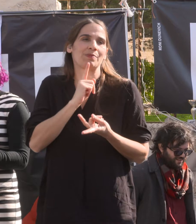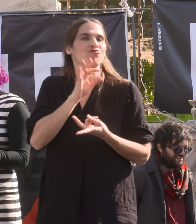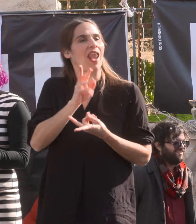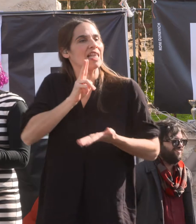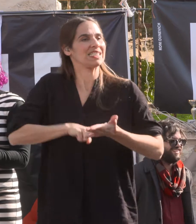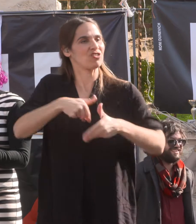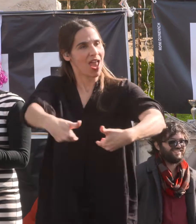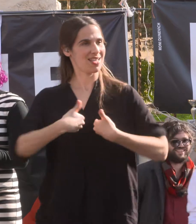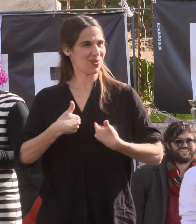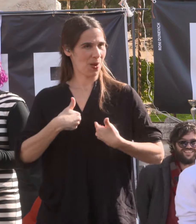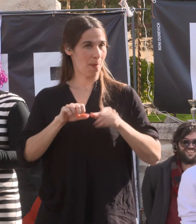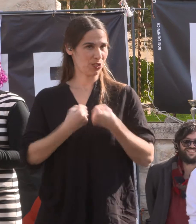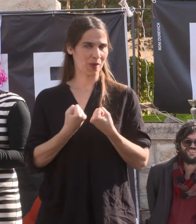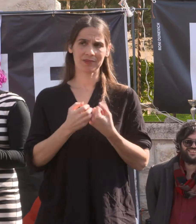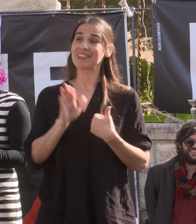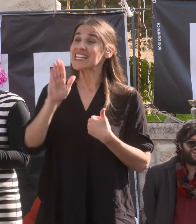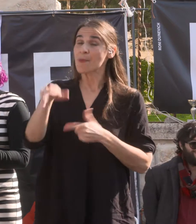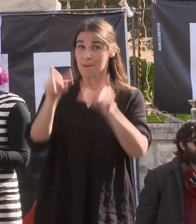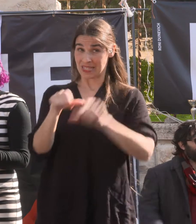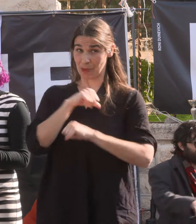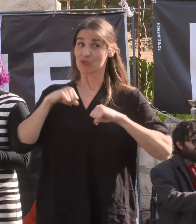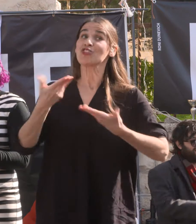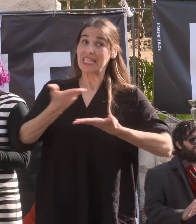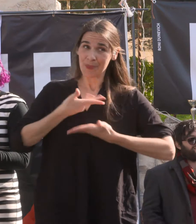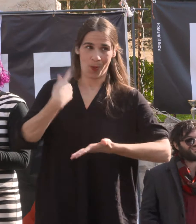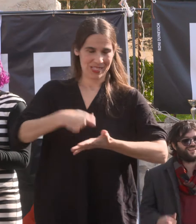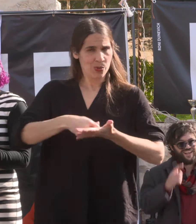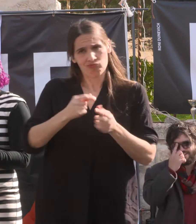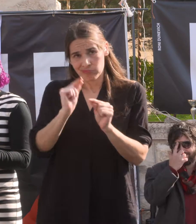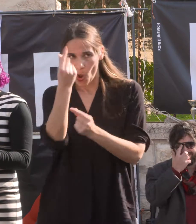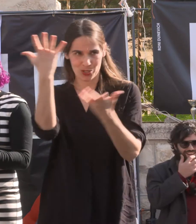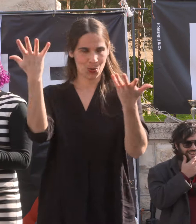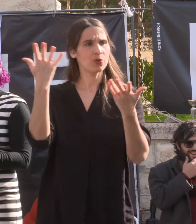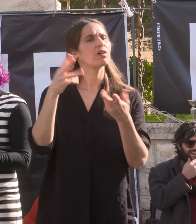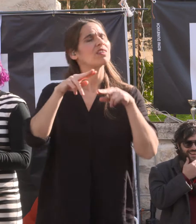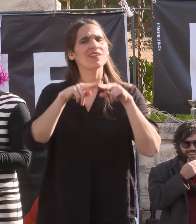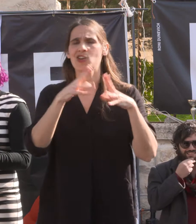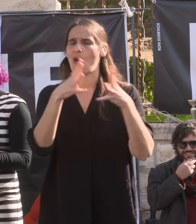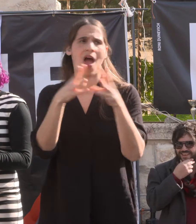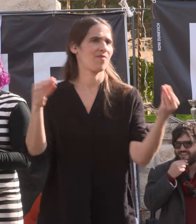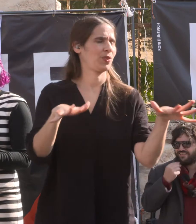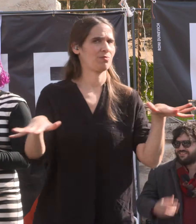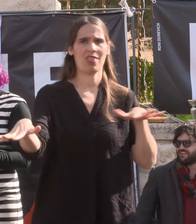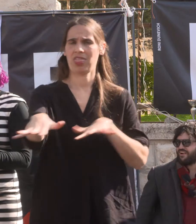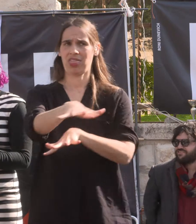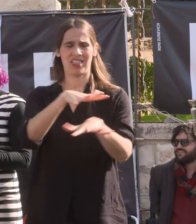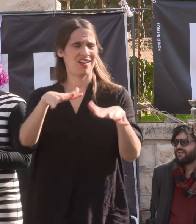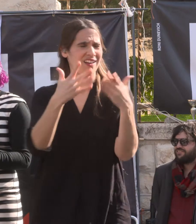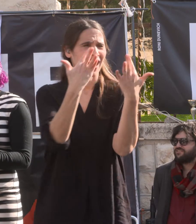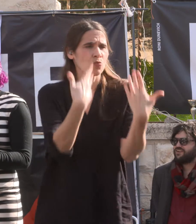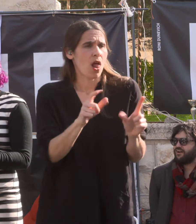עלינו. גם העצמאים שכן קיבלו פיצוי כלשהו מהמדינה, נשארו עבודים בשטח, עם